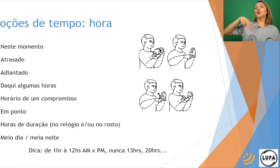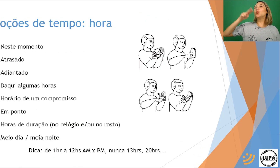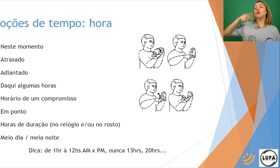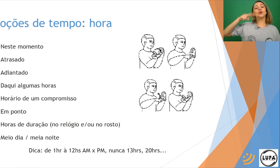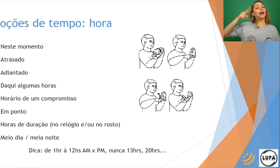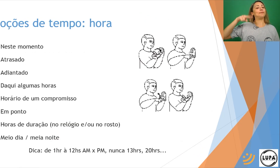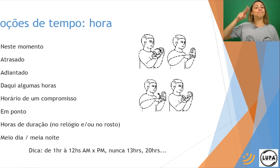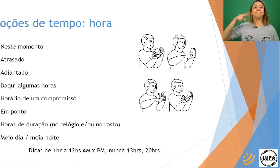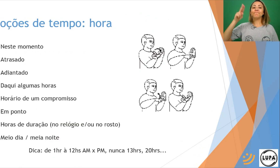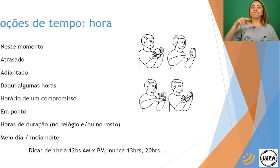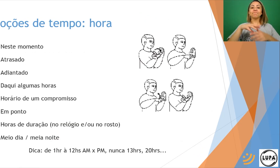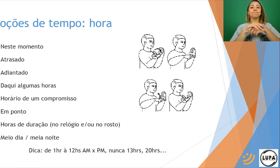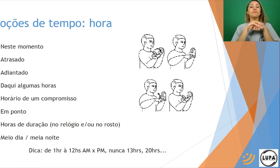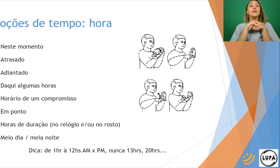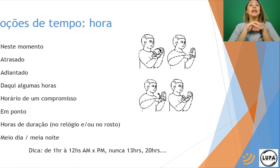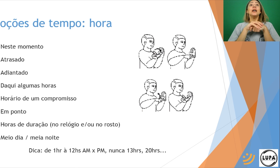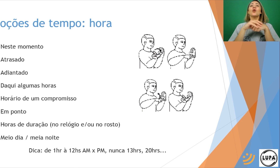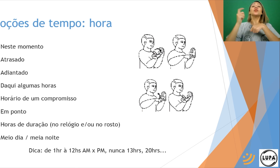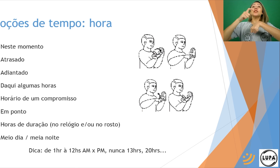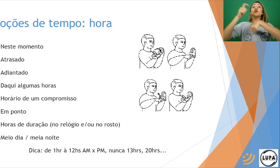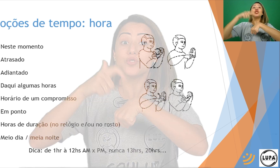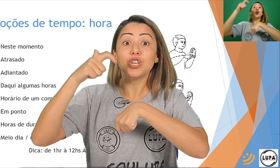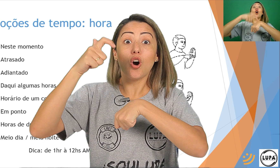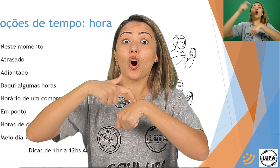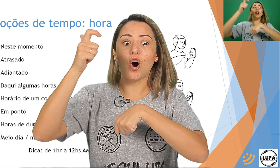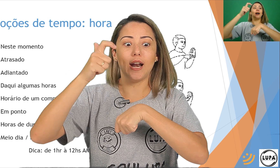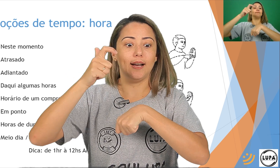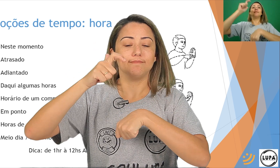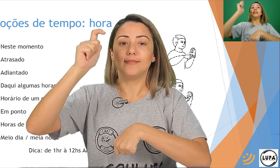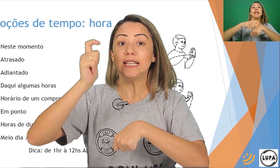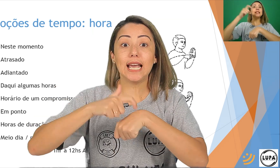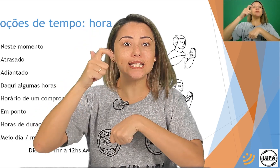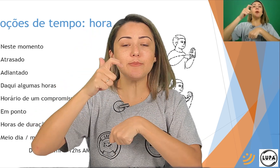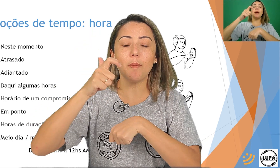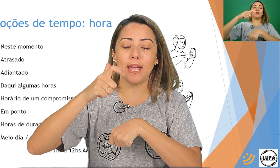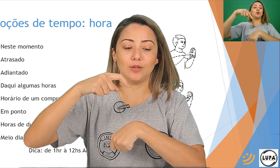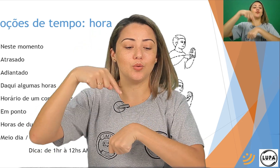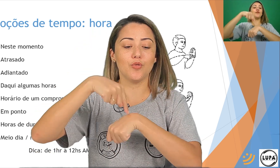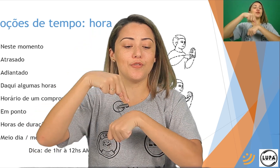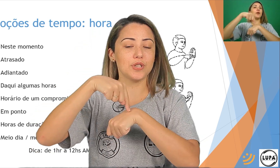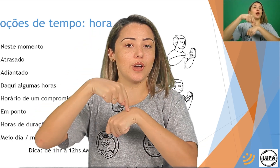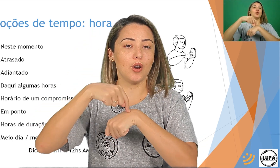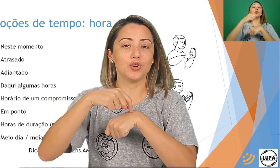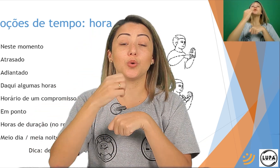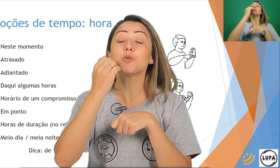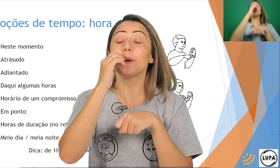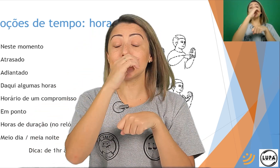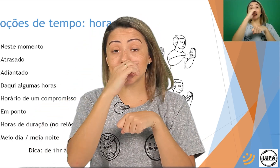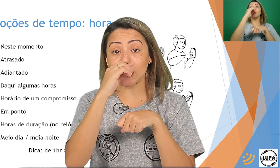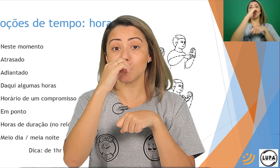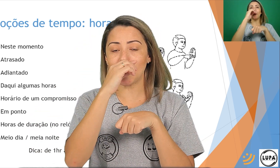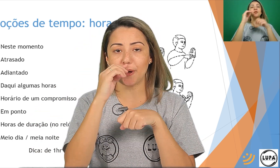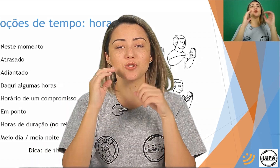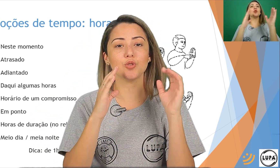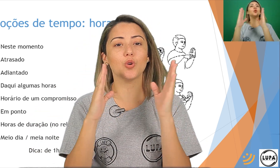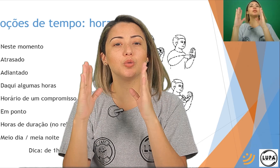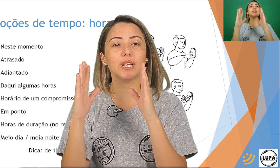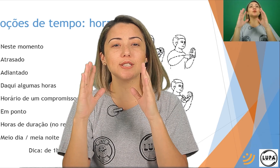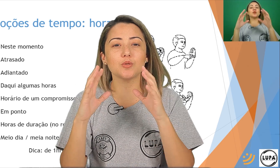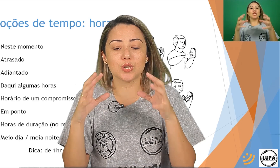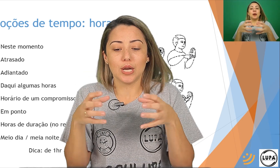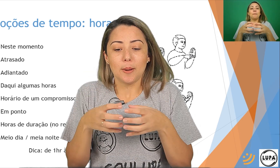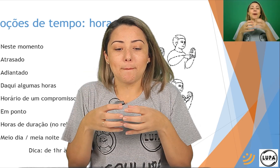aqui, ó, nunca. Contexto de hora, nesse momento, vou usar o relógio. Eu uso bastante o relógio